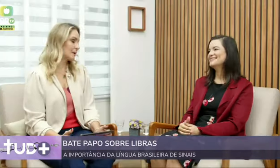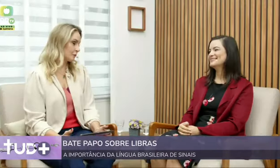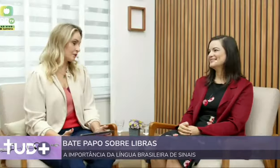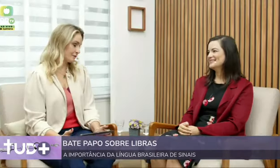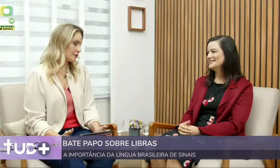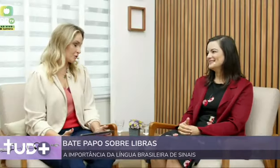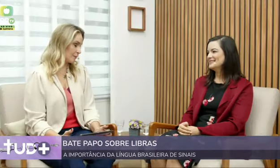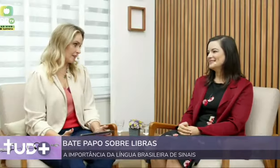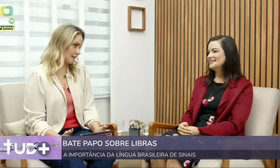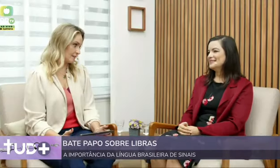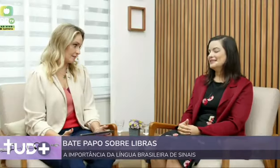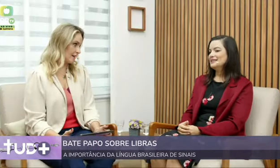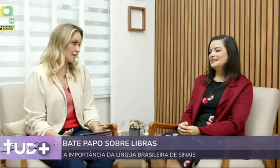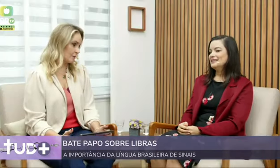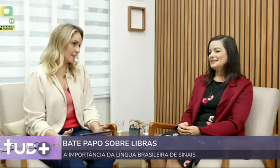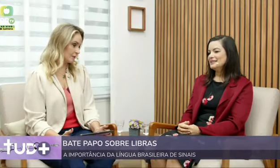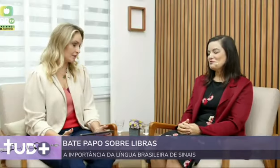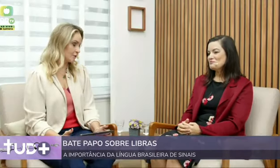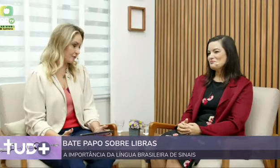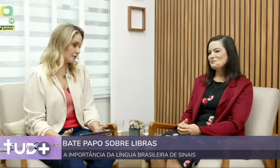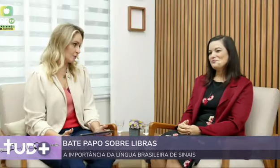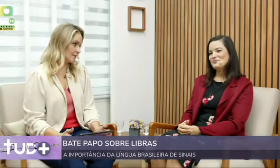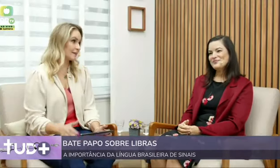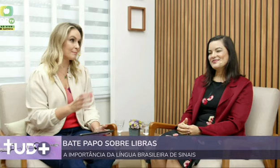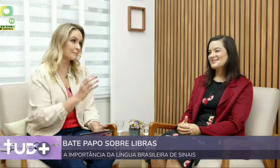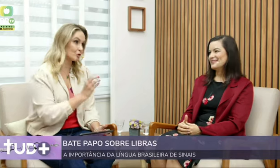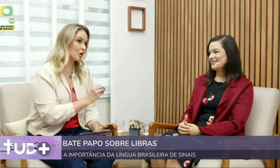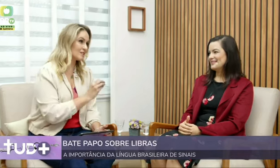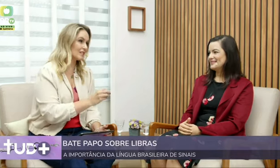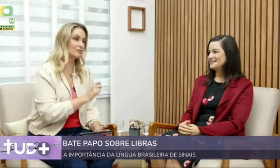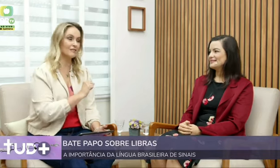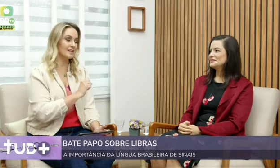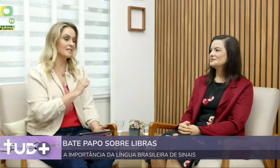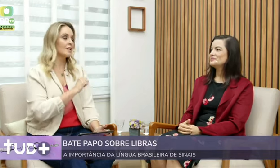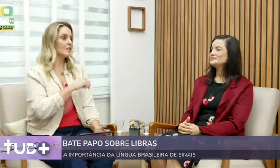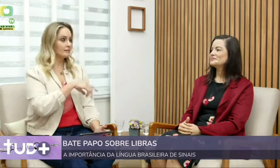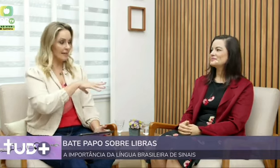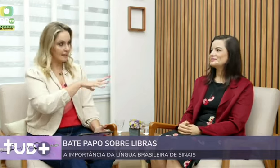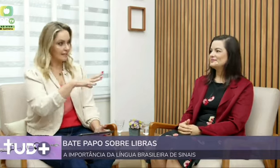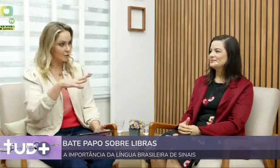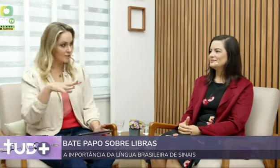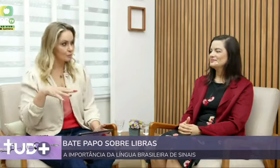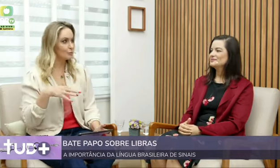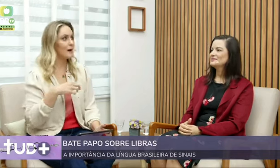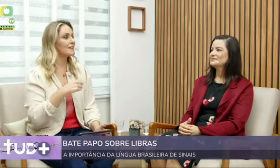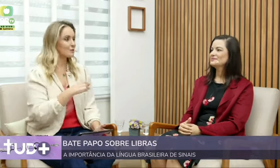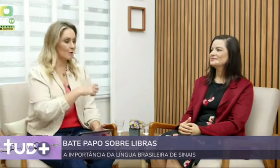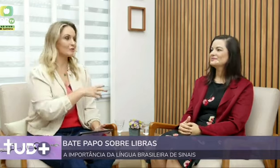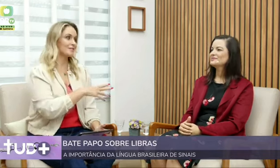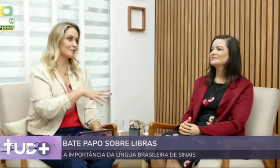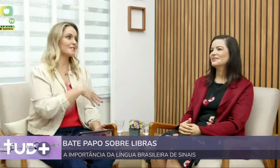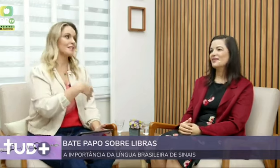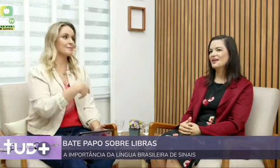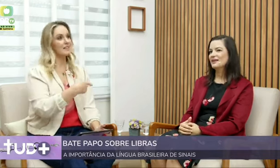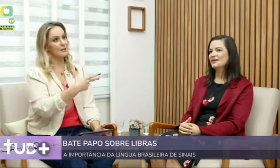uma língua difícil de aprender. É uma língua difícil, assim, que sozinho talvez tem ali a noção do básico, como você disse ali, para de